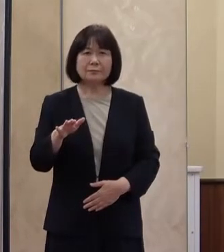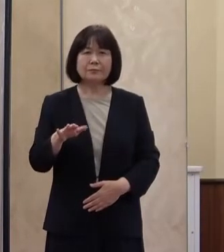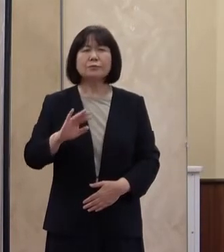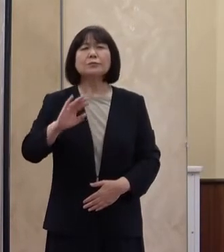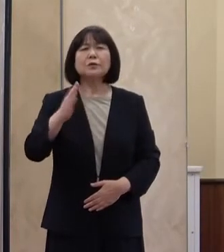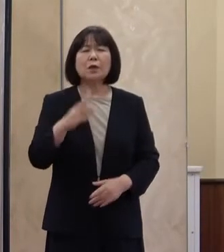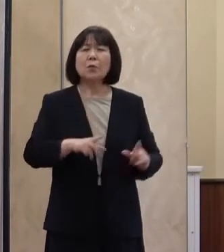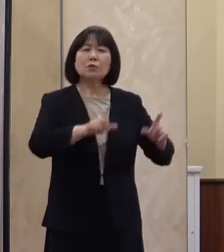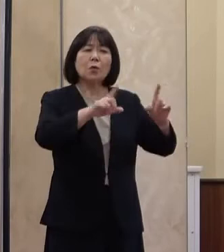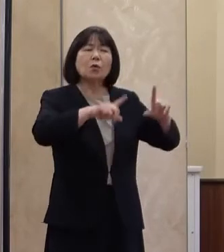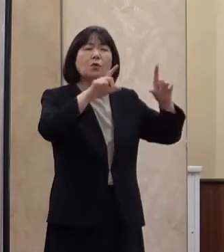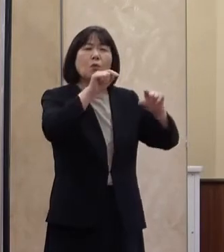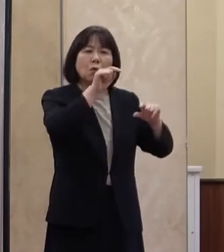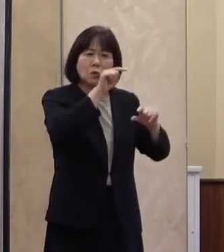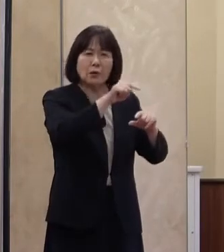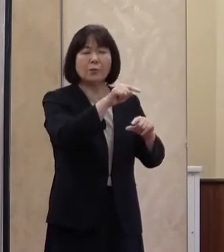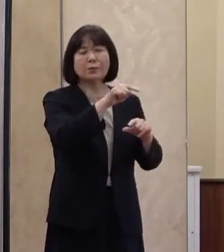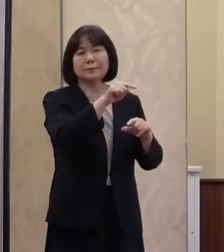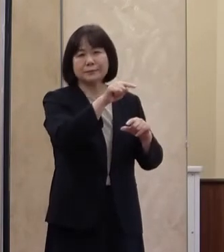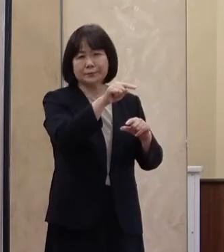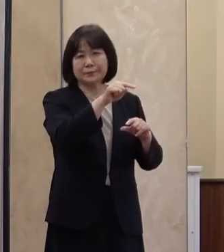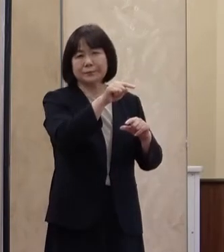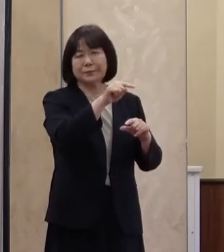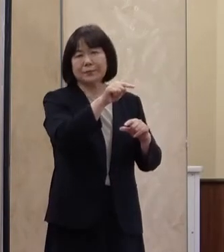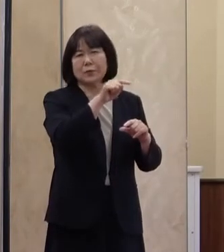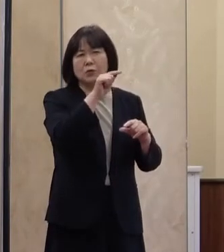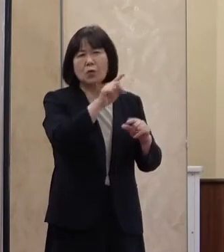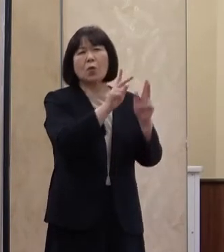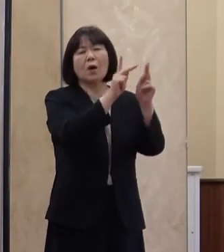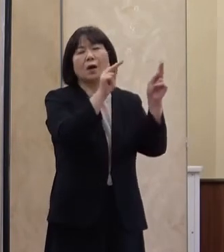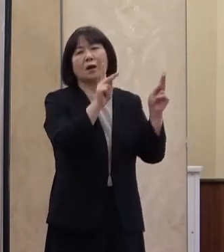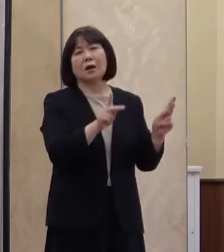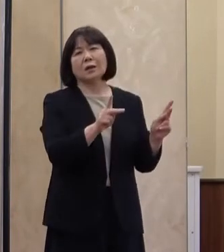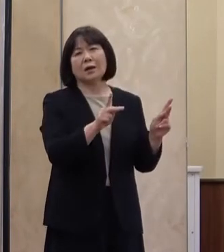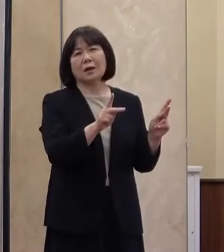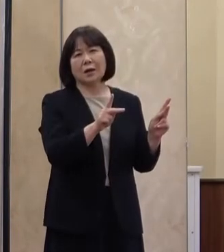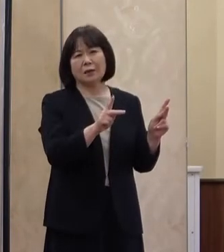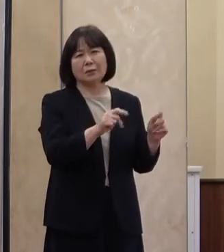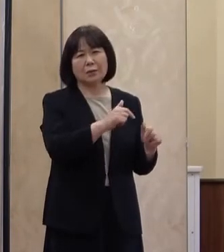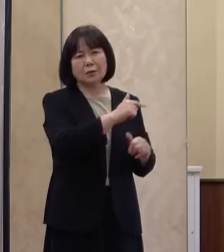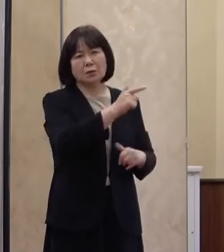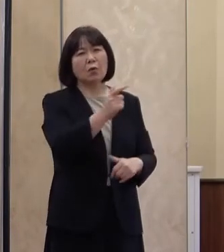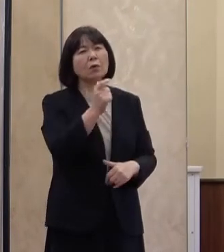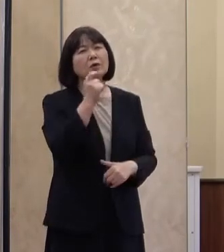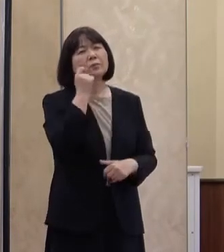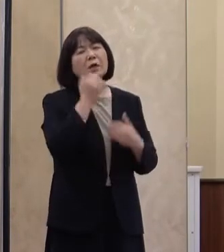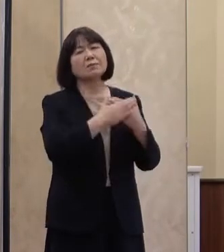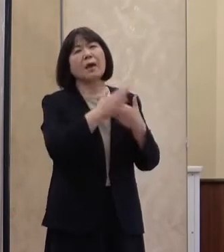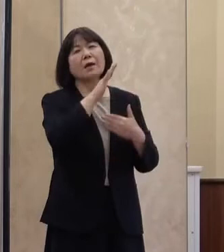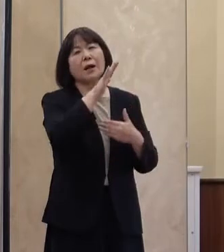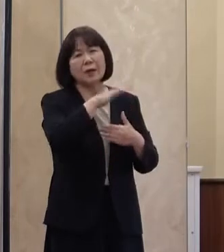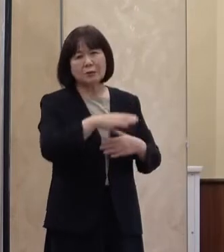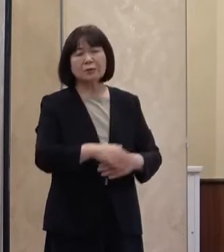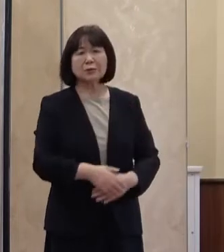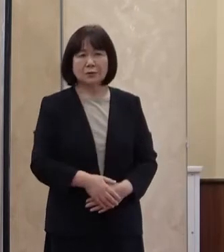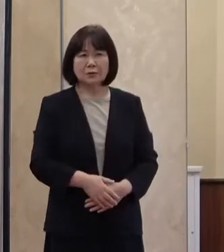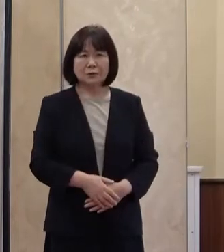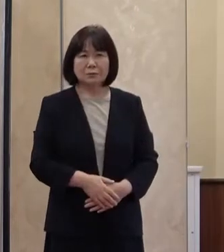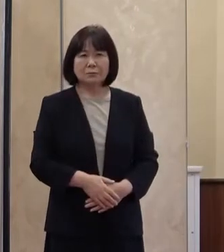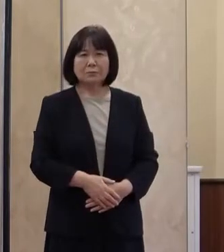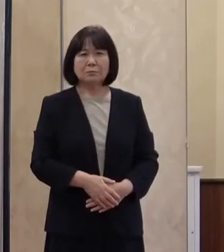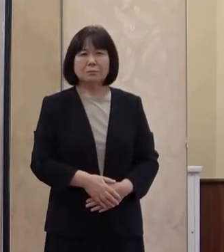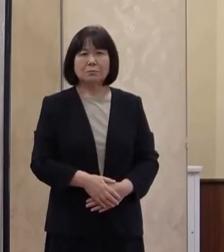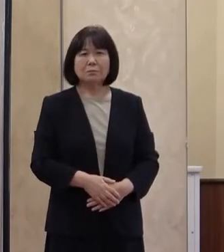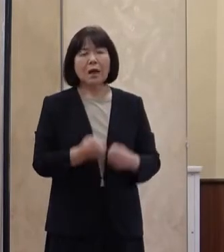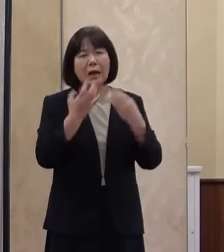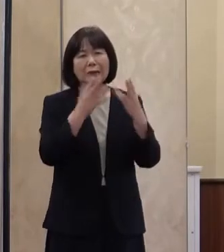だけども今東京でもそこは課題として非常に難しい点があると、そういう砂が一つの